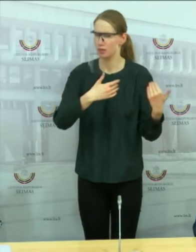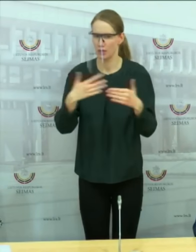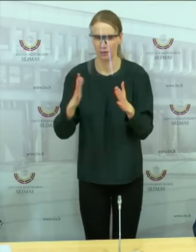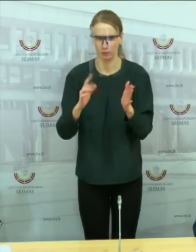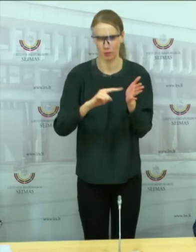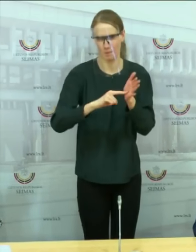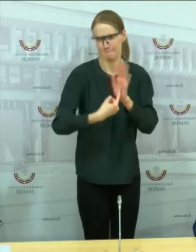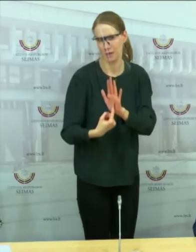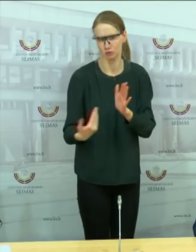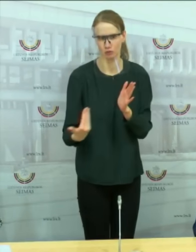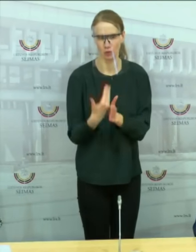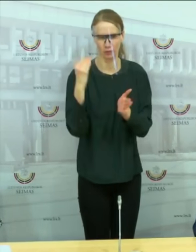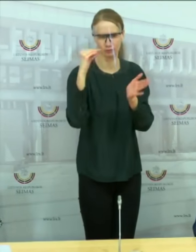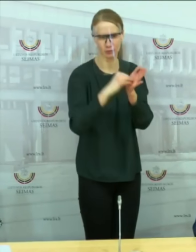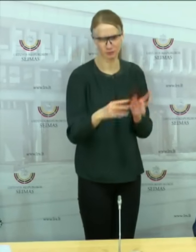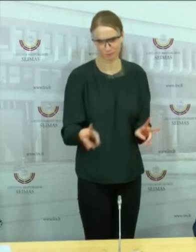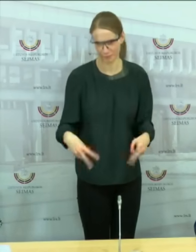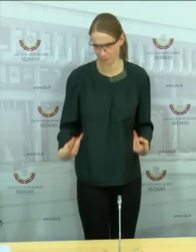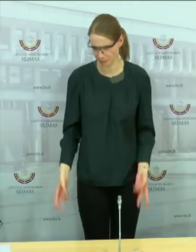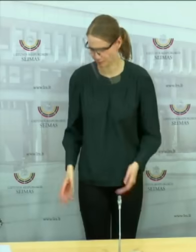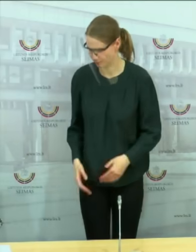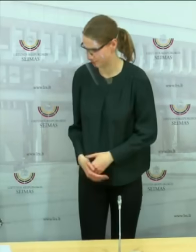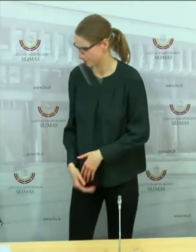tokių pasų nei dėkti, nei jų taikyti.